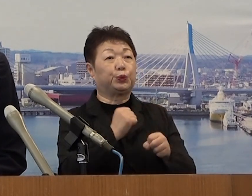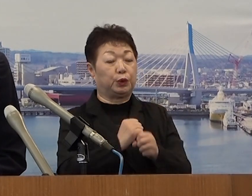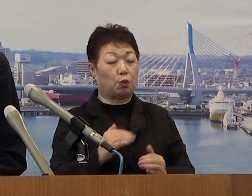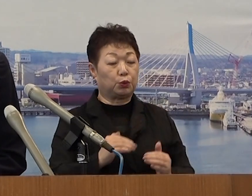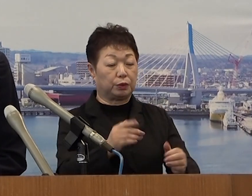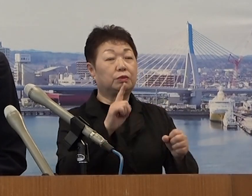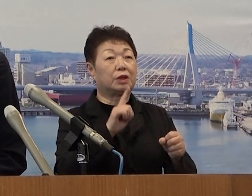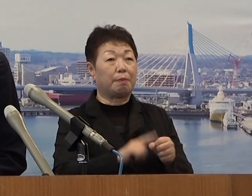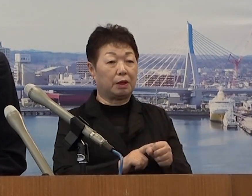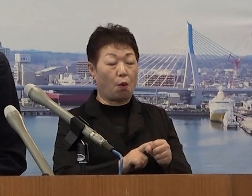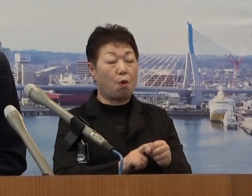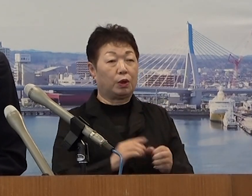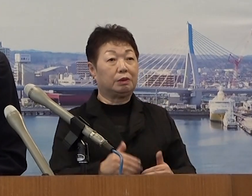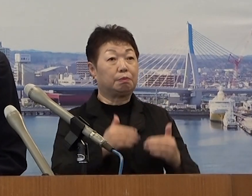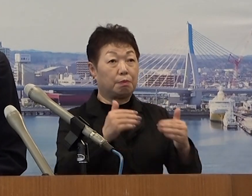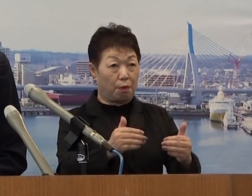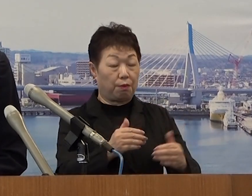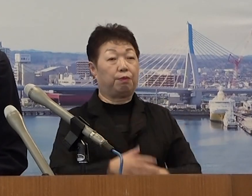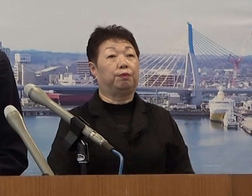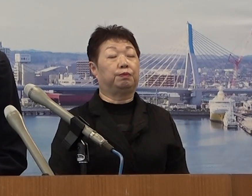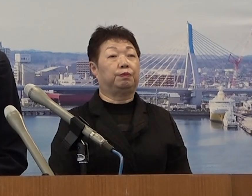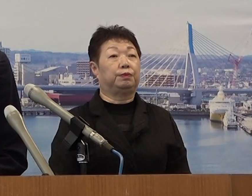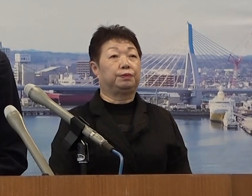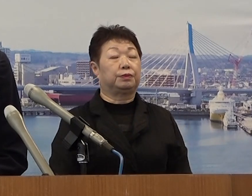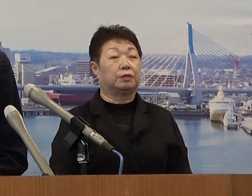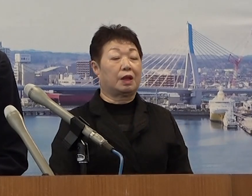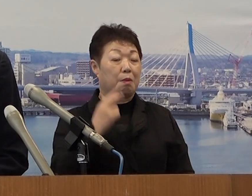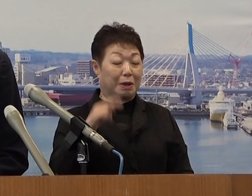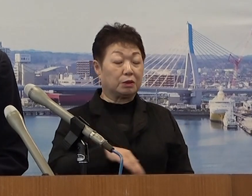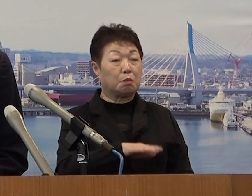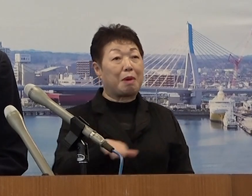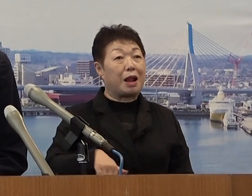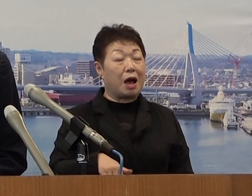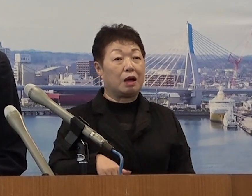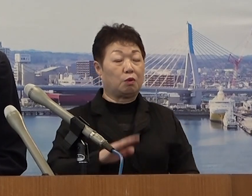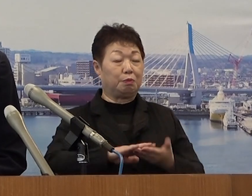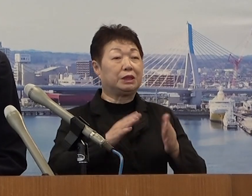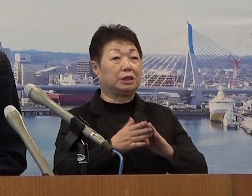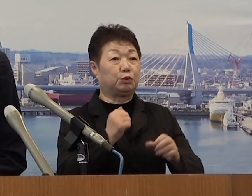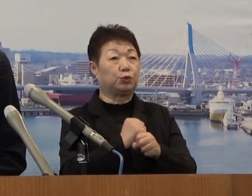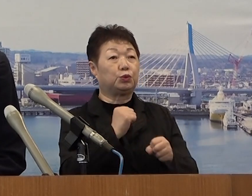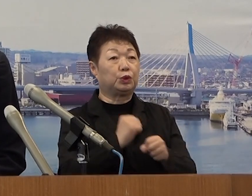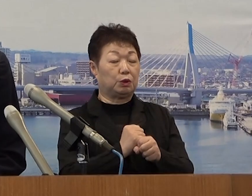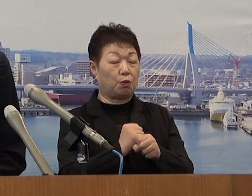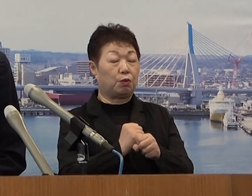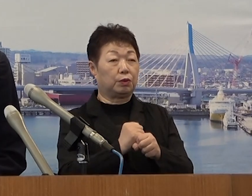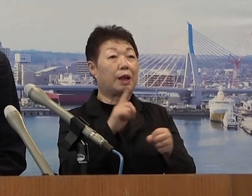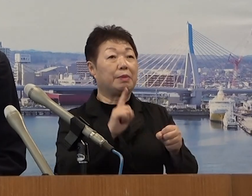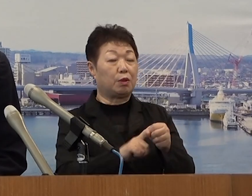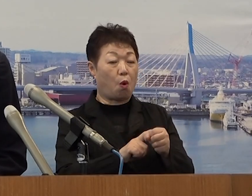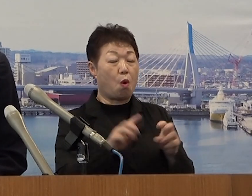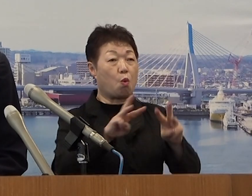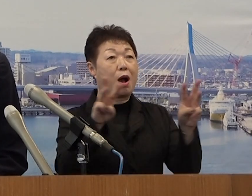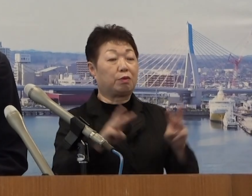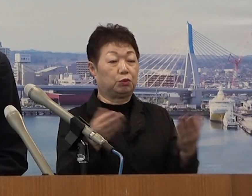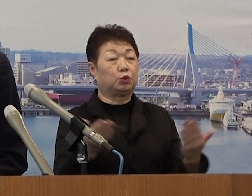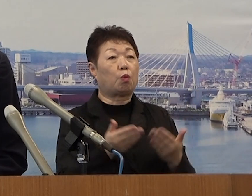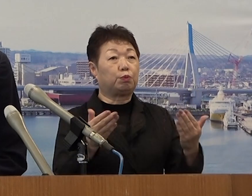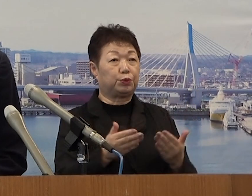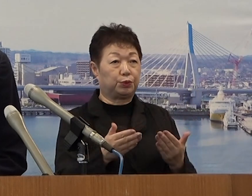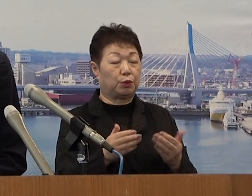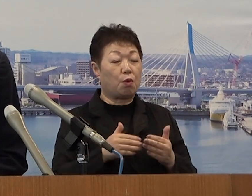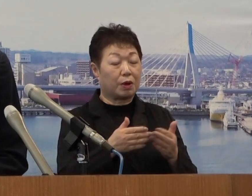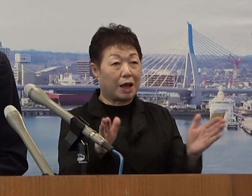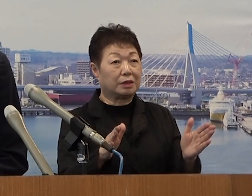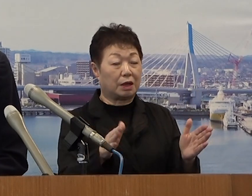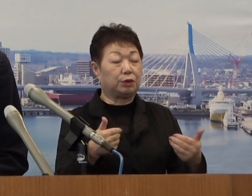ための第一歩といたしまして松原地区のまちづくりビジョン策定に向けたワークショップの開催